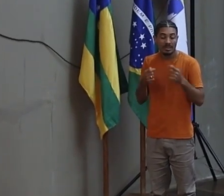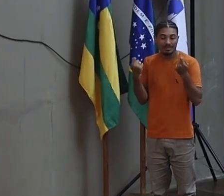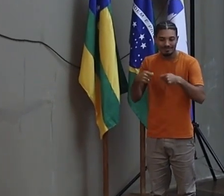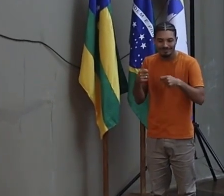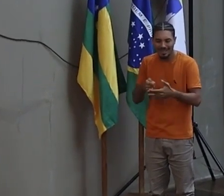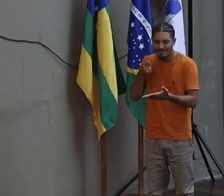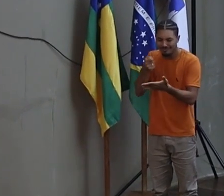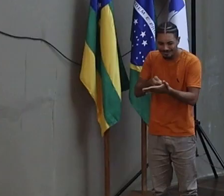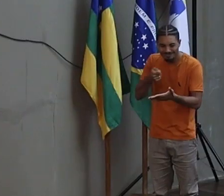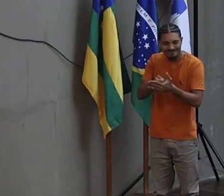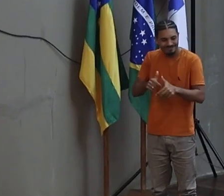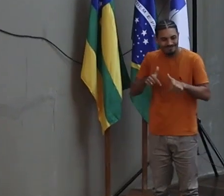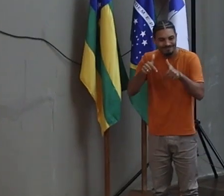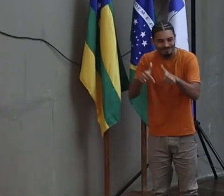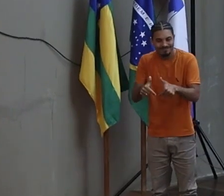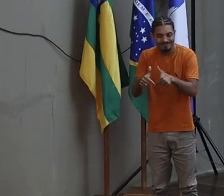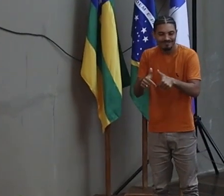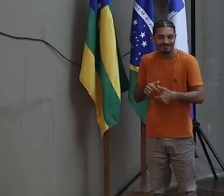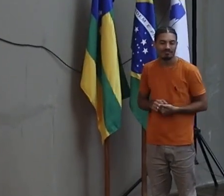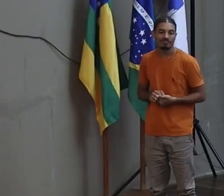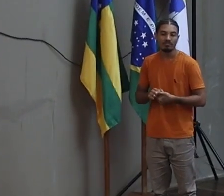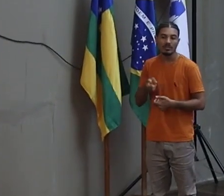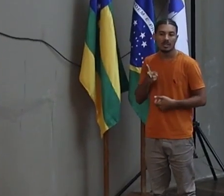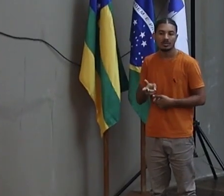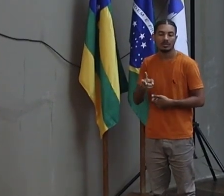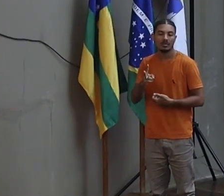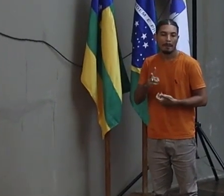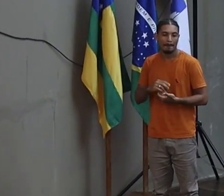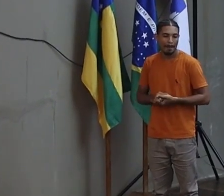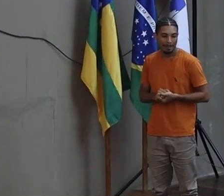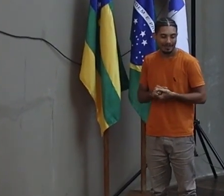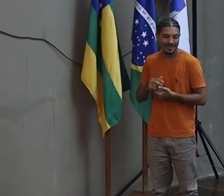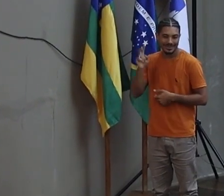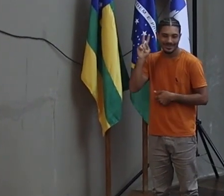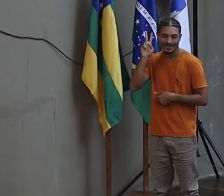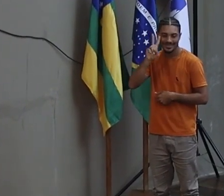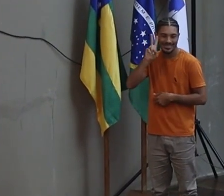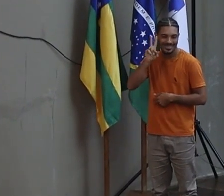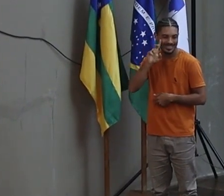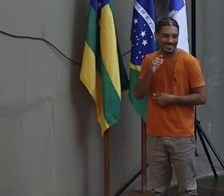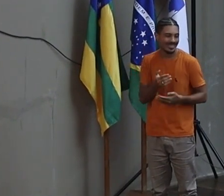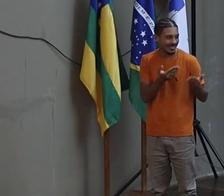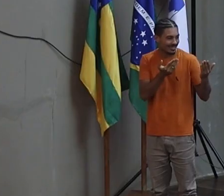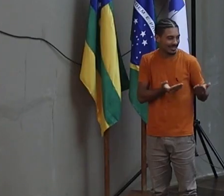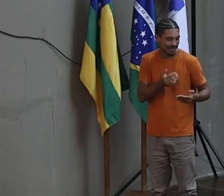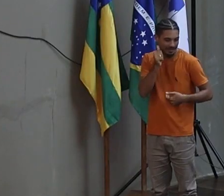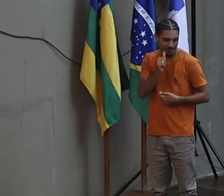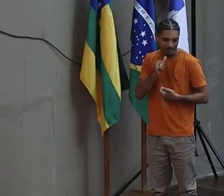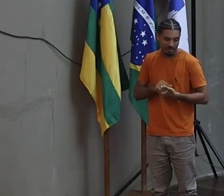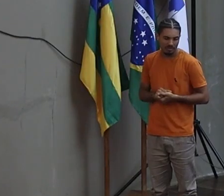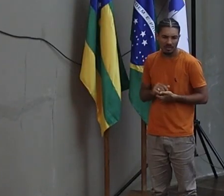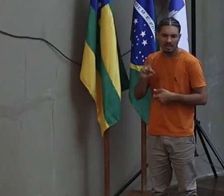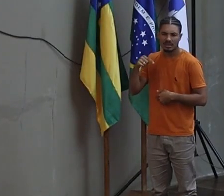muita resistência. Ali, continuando aqui o histórico da Marilda, né? Logo